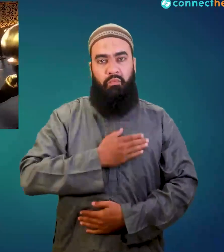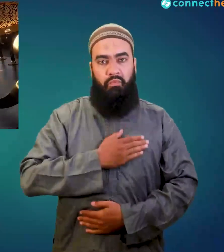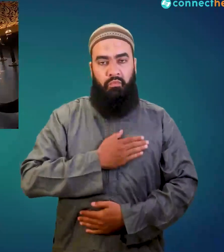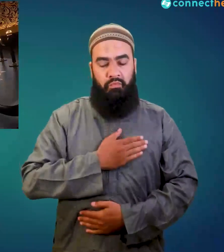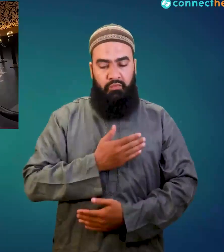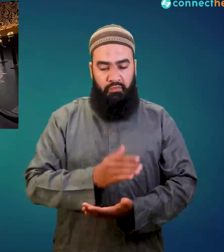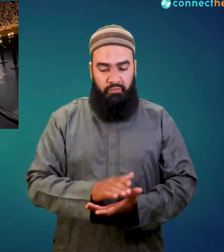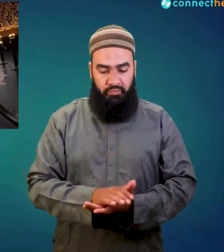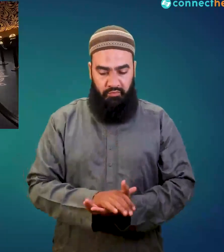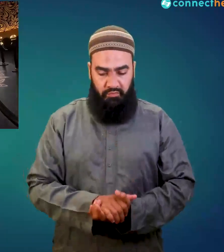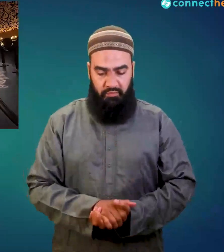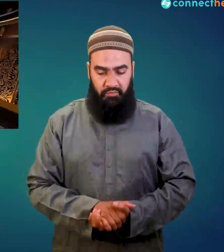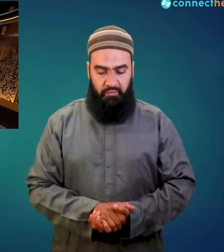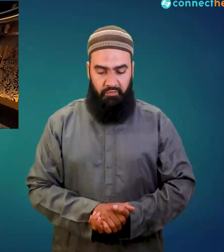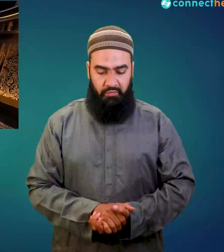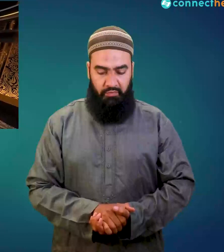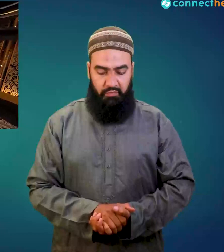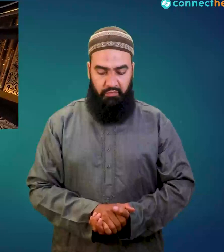يتدبرون